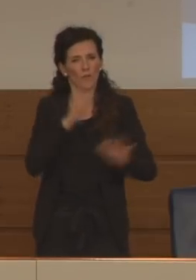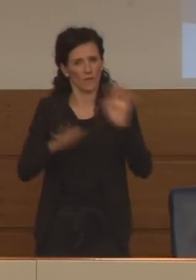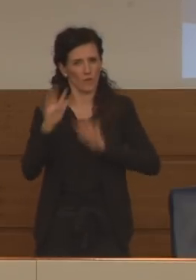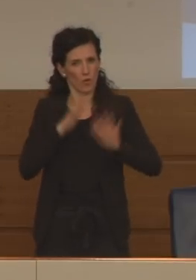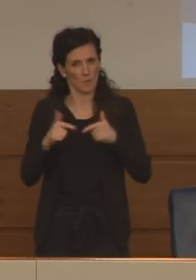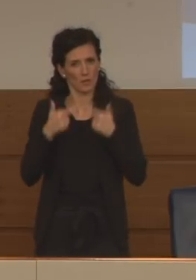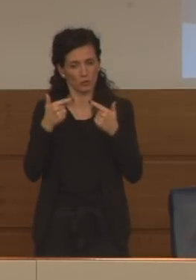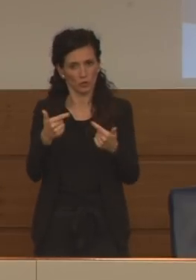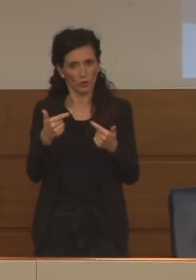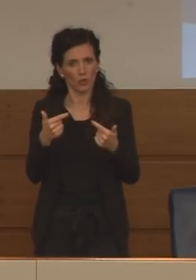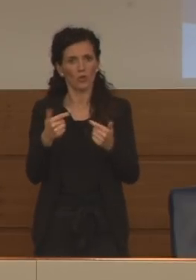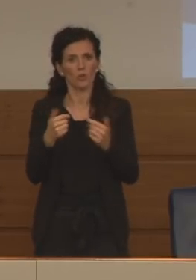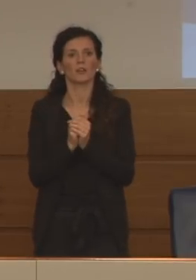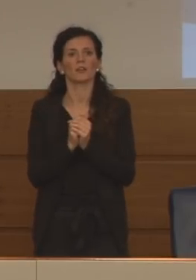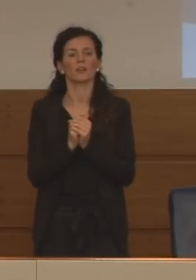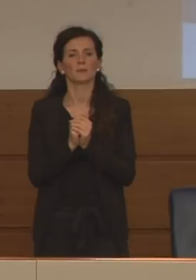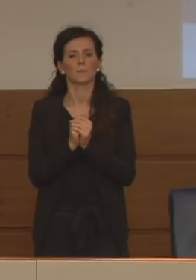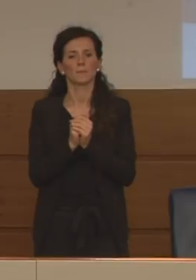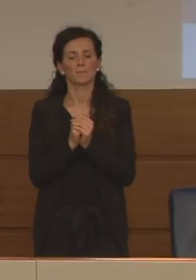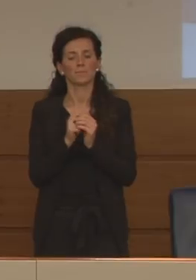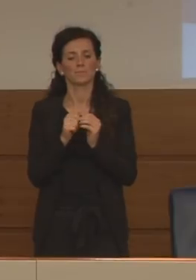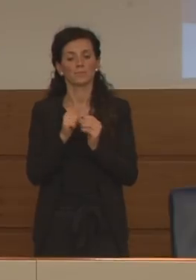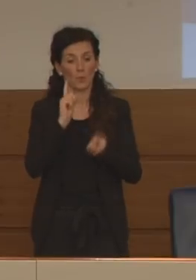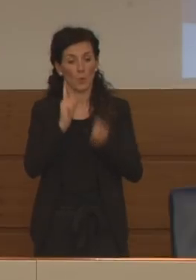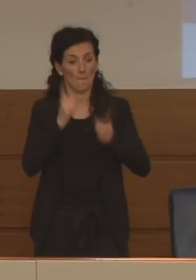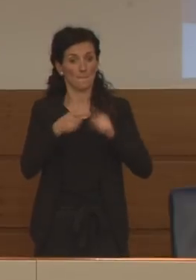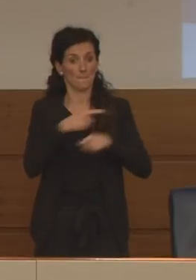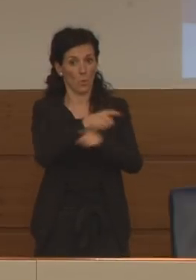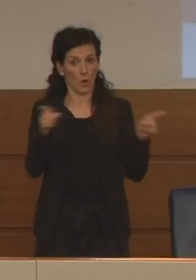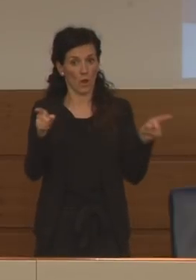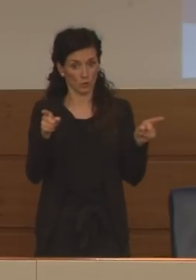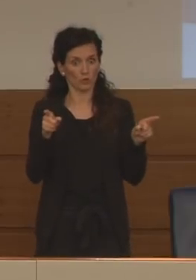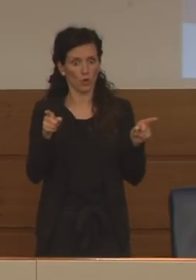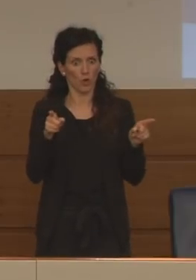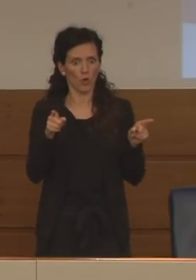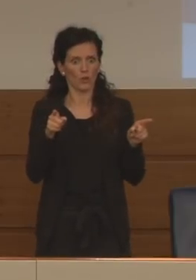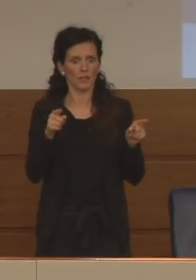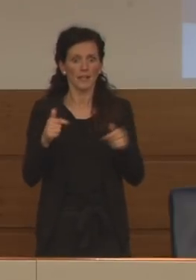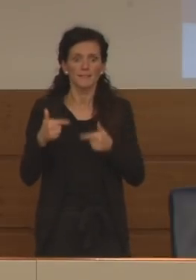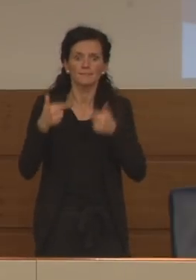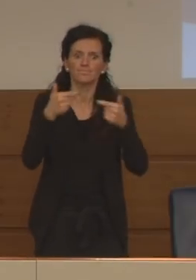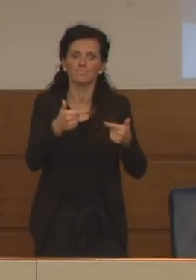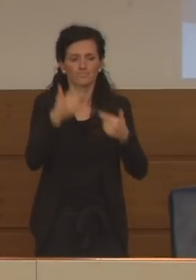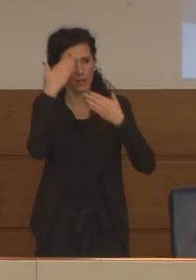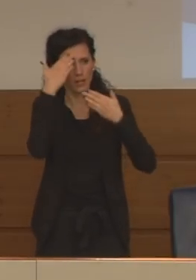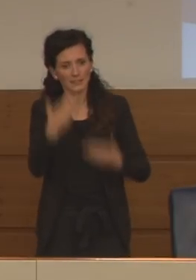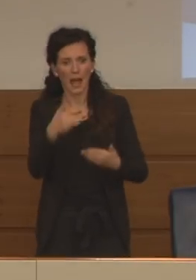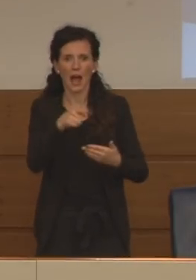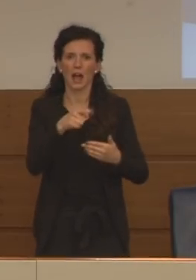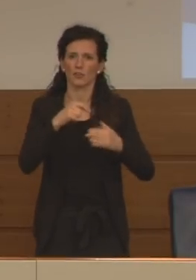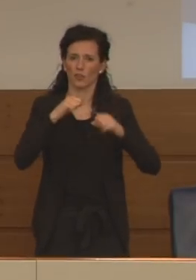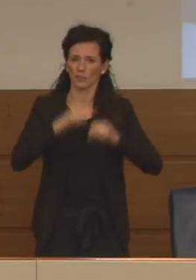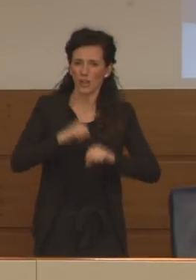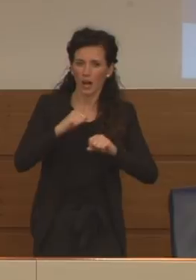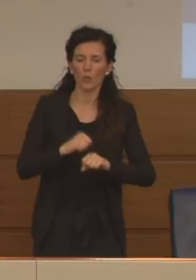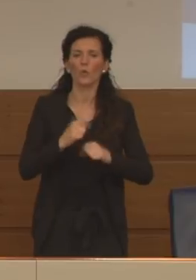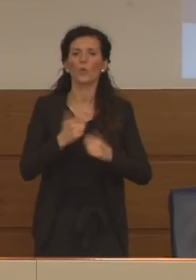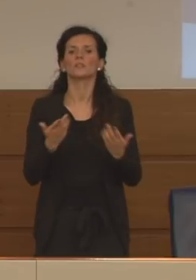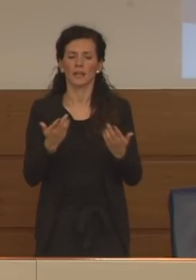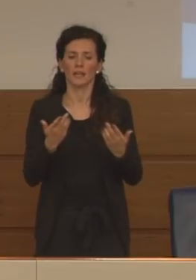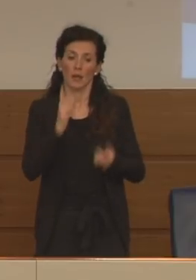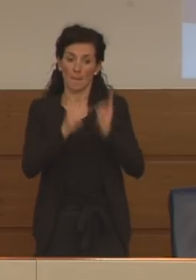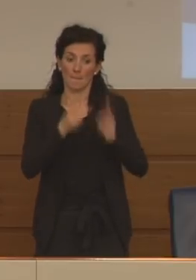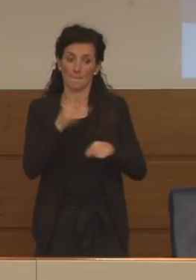le caratteristiche delle popolazioni che vengono colpite sono caratteristiche che confermano